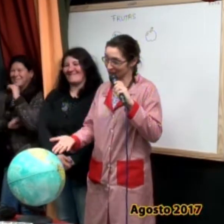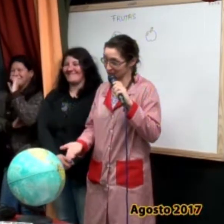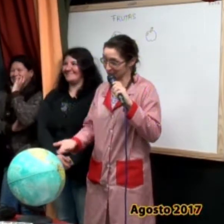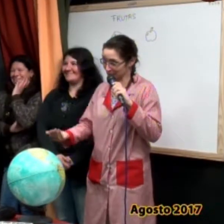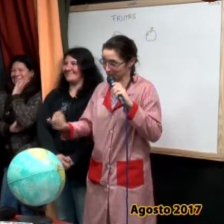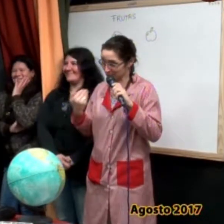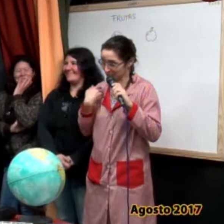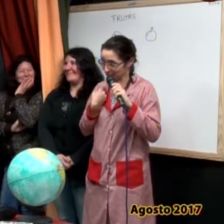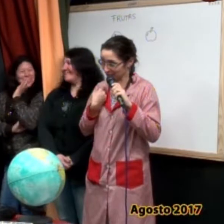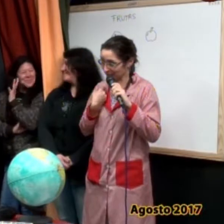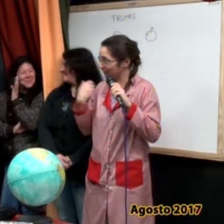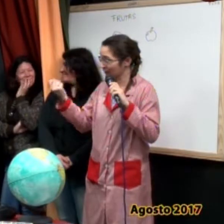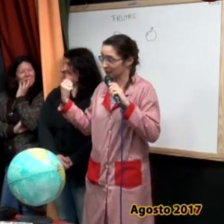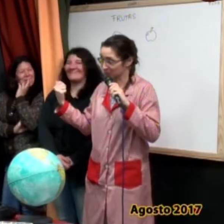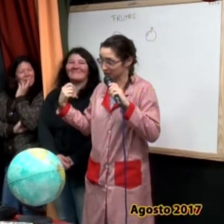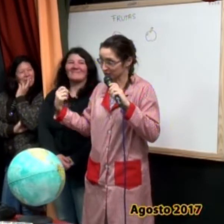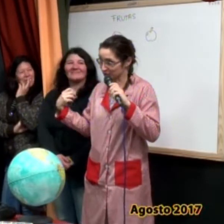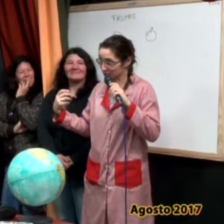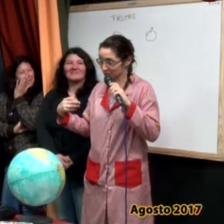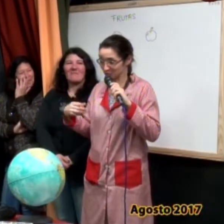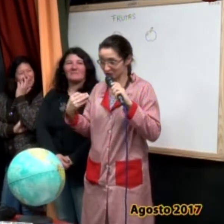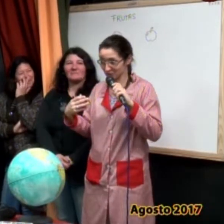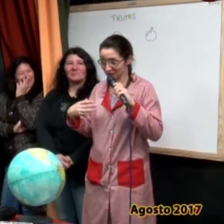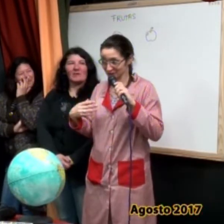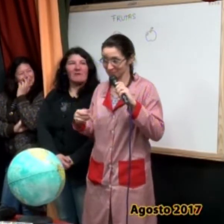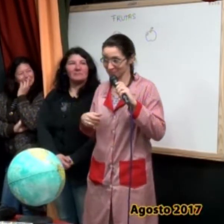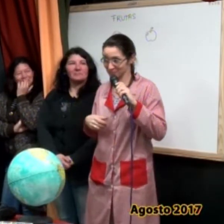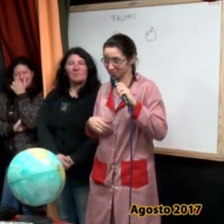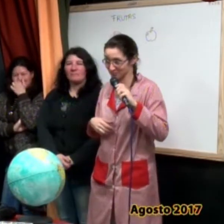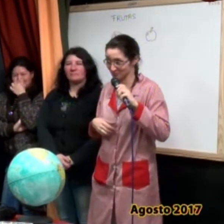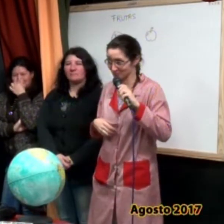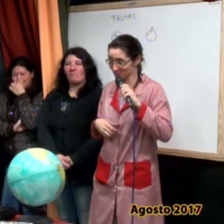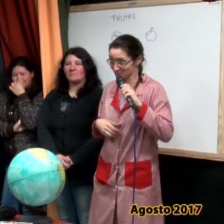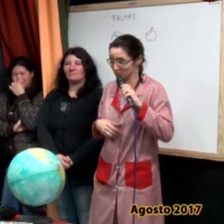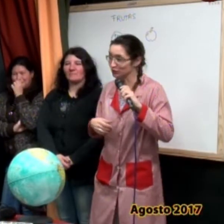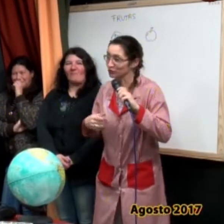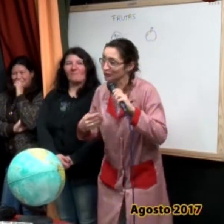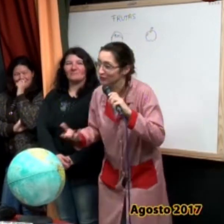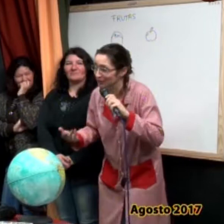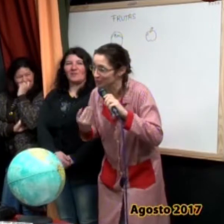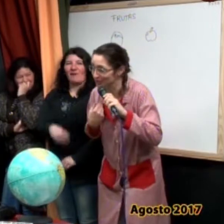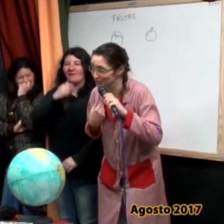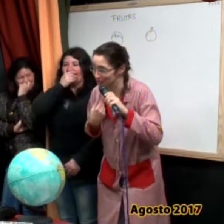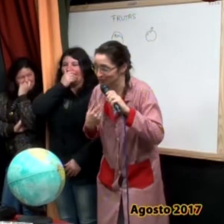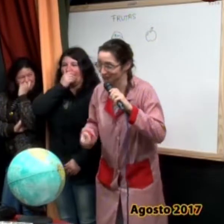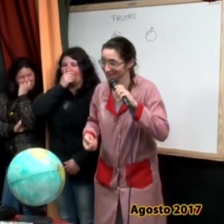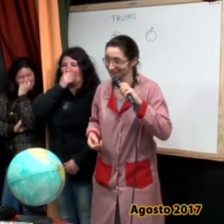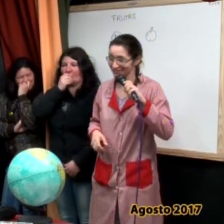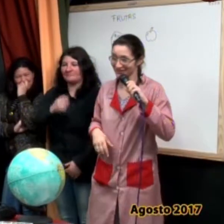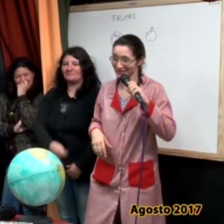Para La Comunidad de Sordos Bien de bien A mí no me pagan nada Bueno, estoy hablando De la Comunidad de Sordos Ah, está todo bien Dale, vamos arriba que